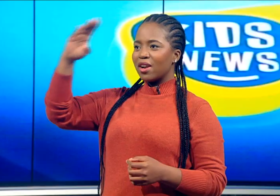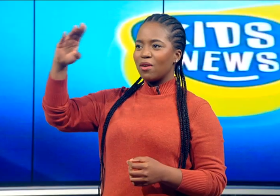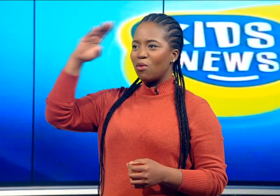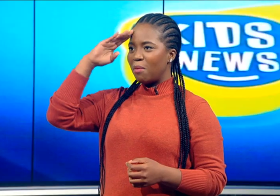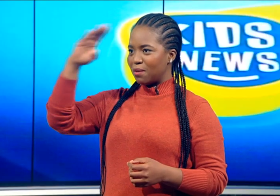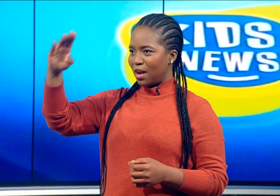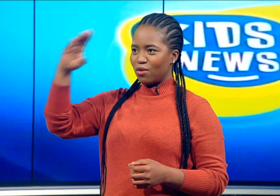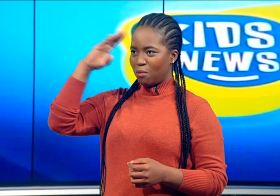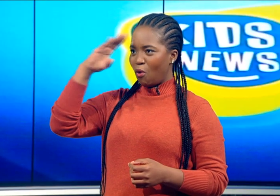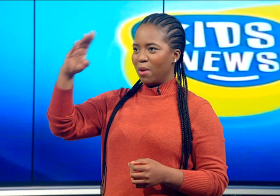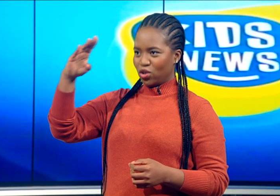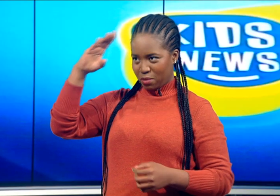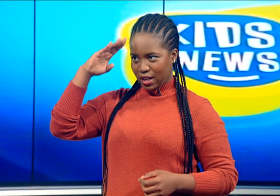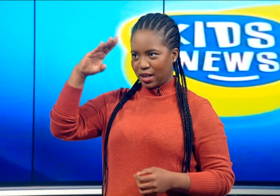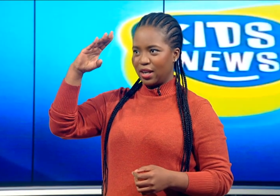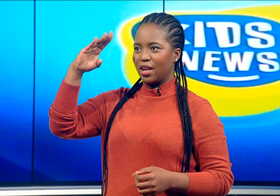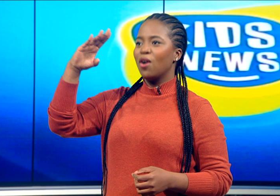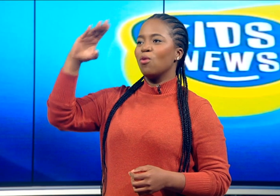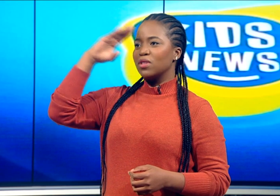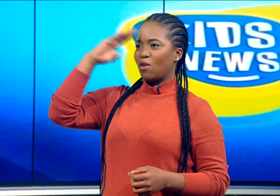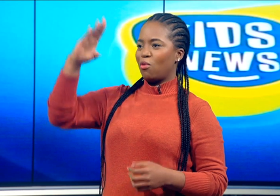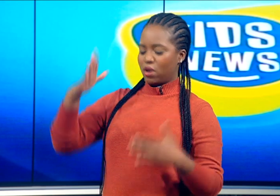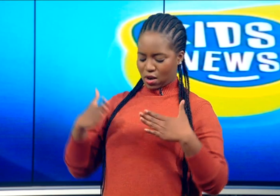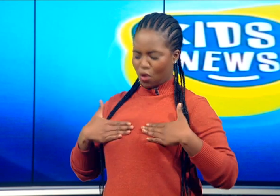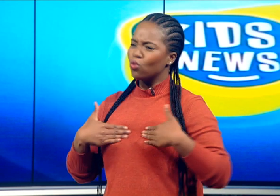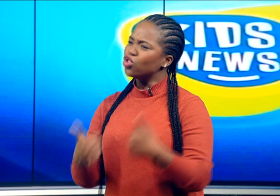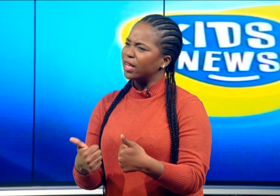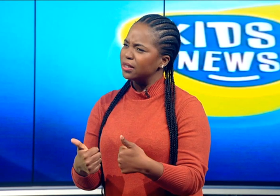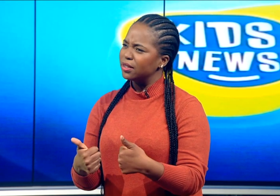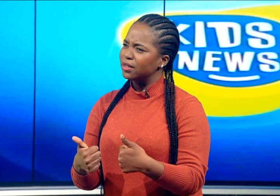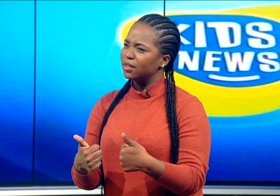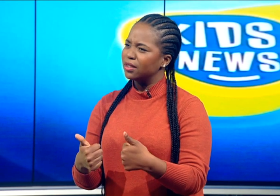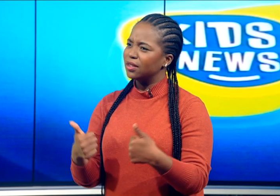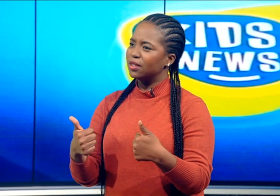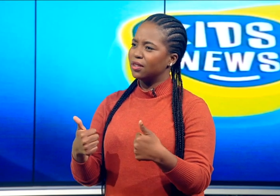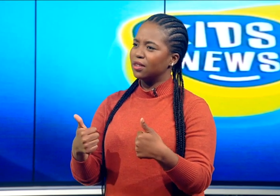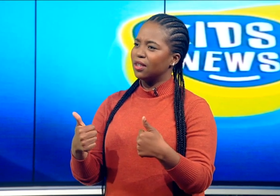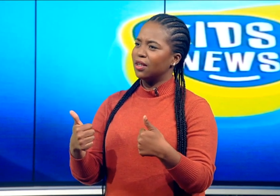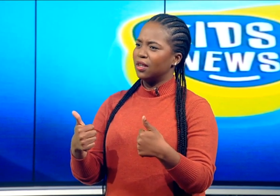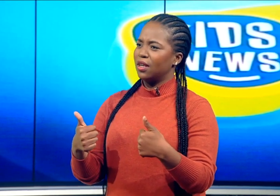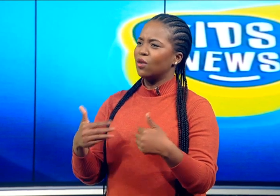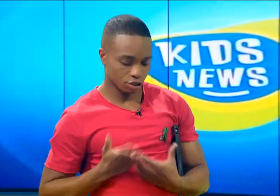umore, ubanibani, uba uma nje ubingelele usawubona unjani? Okay. Sawubona.